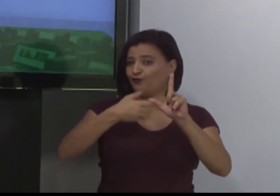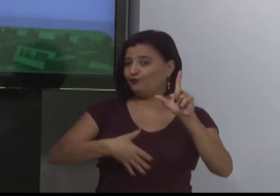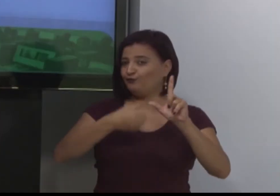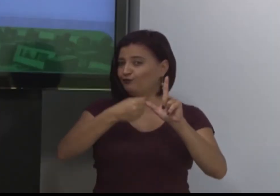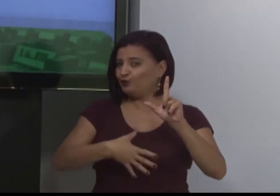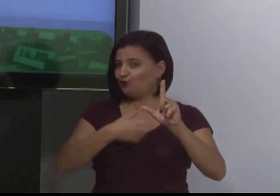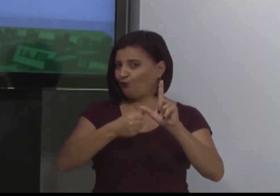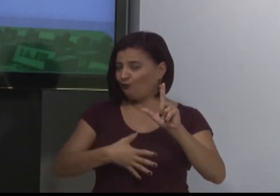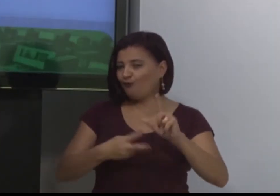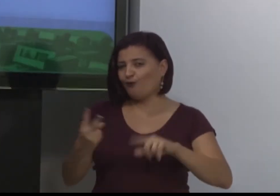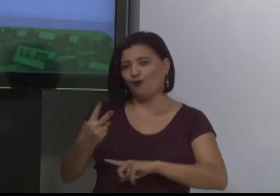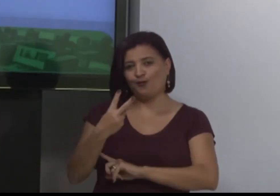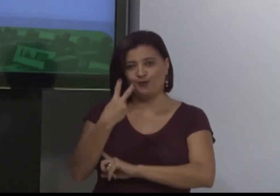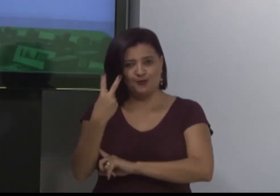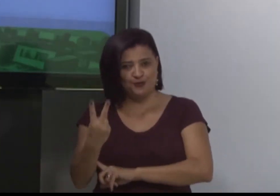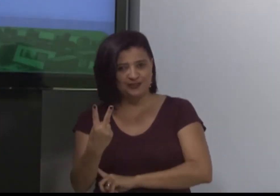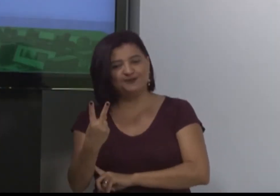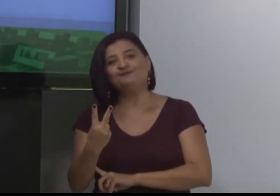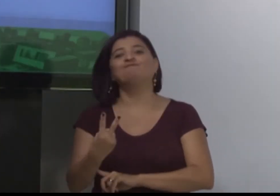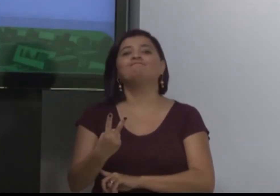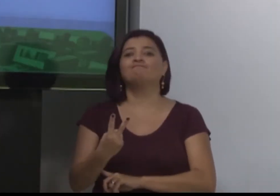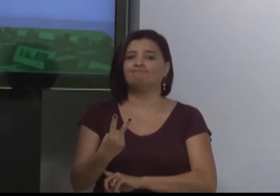É a nossa videoaula 2